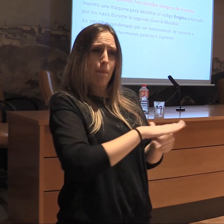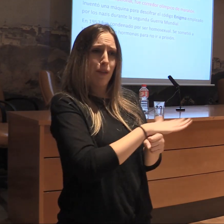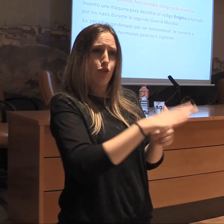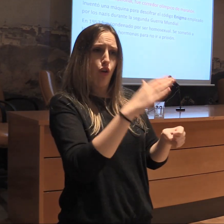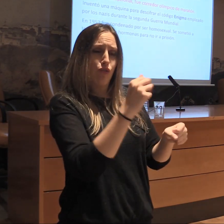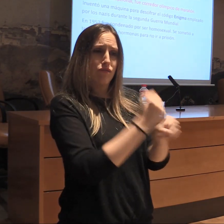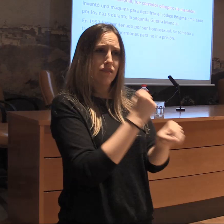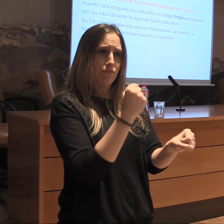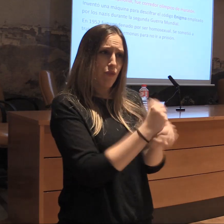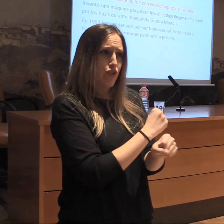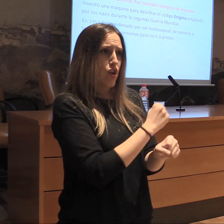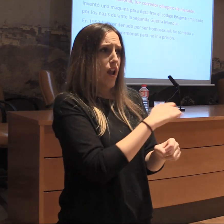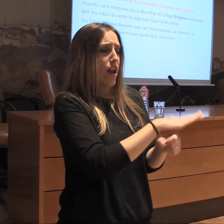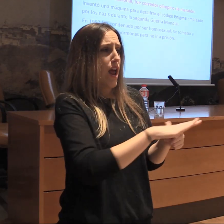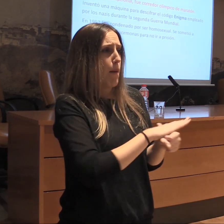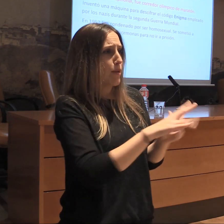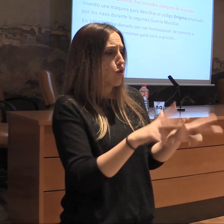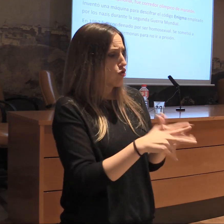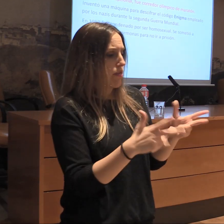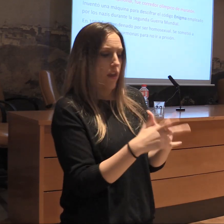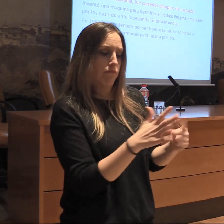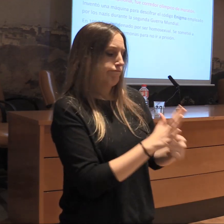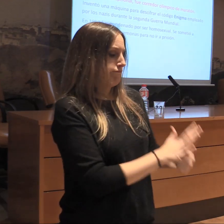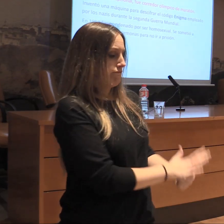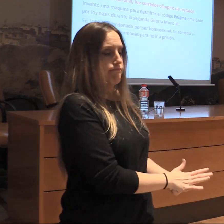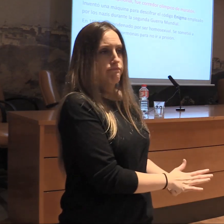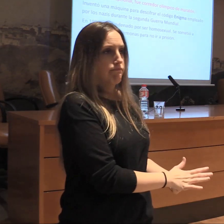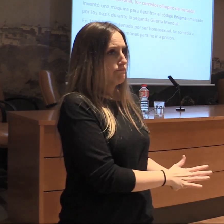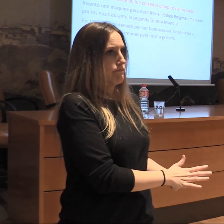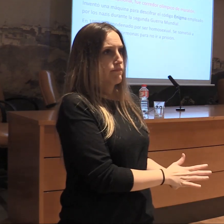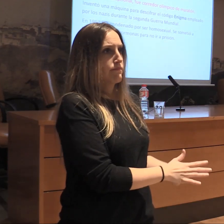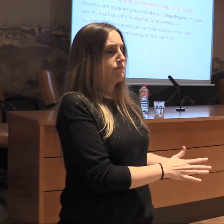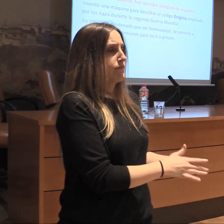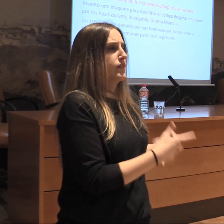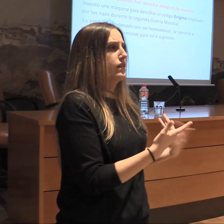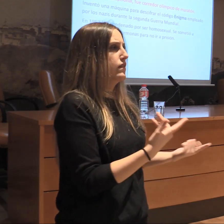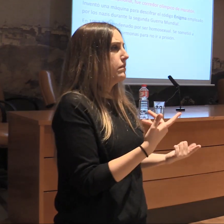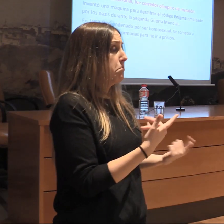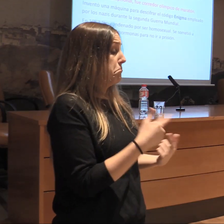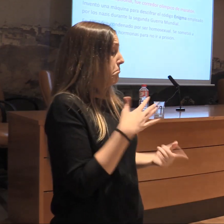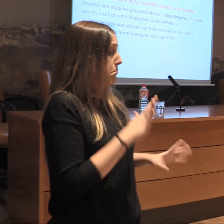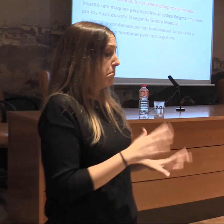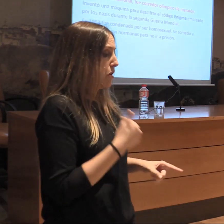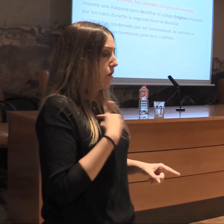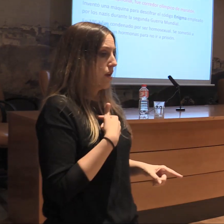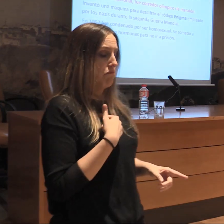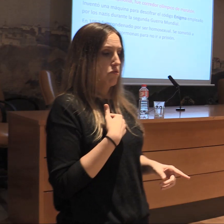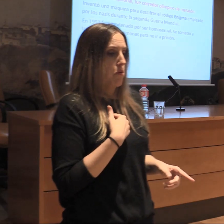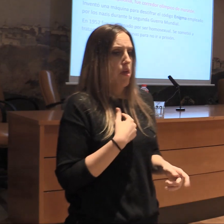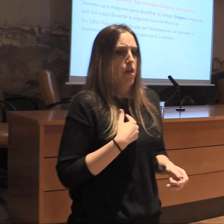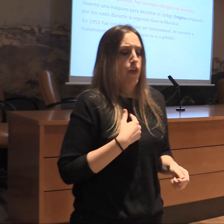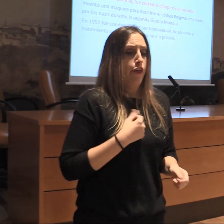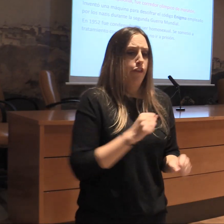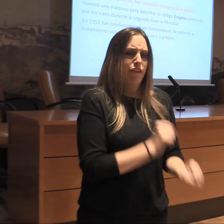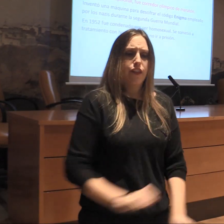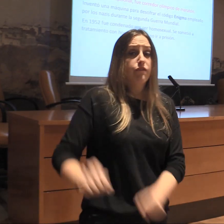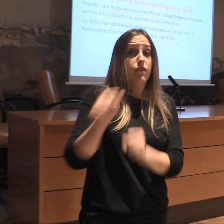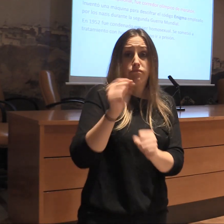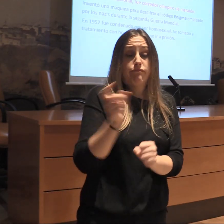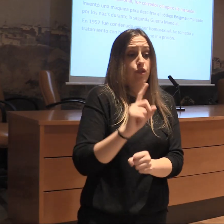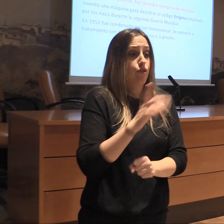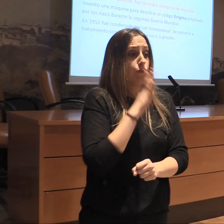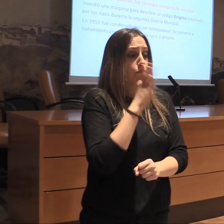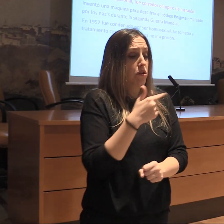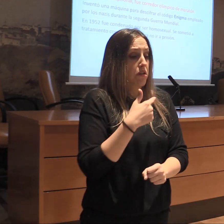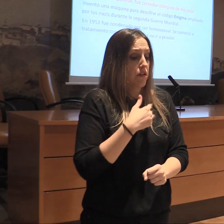social. Él tuvo conocimiento de que le iban a hacer esta acusación, pero él no se defendió porque él consideró que